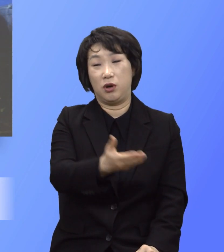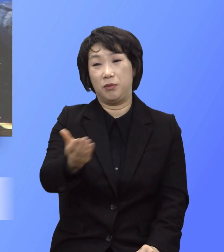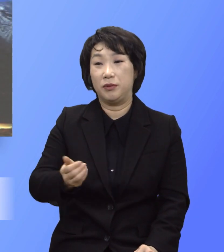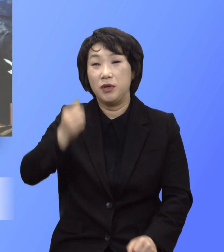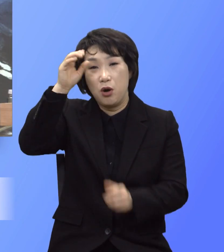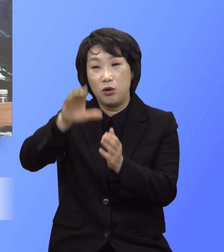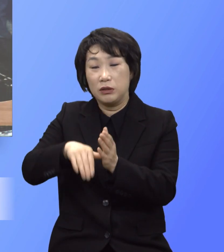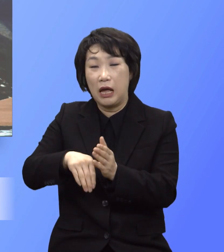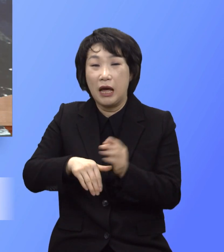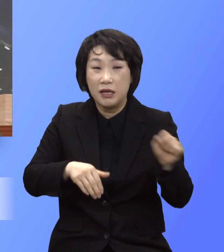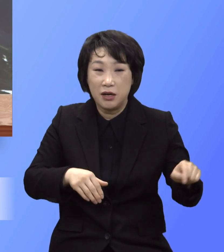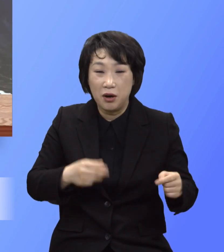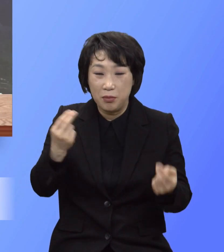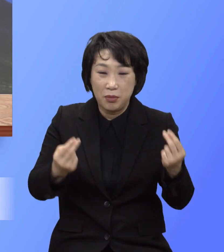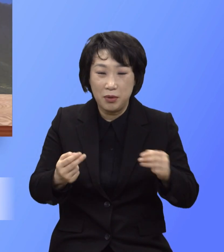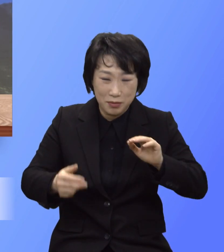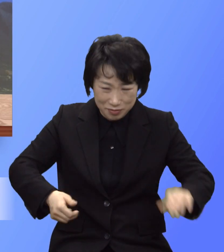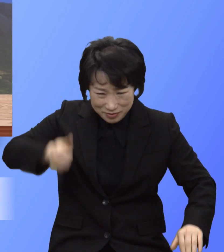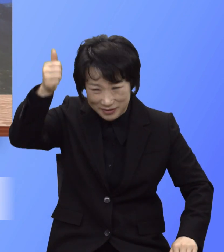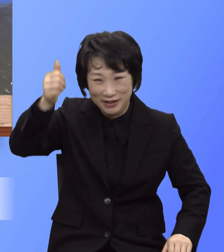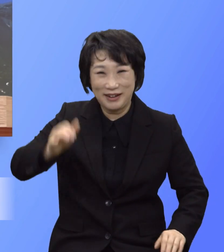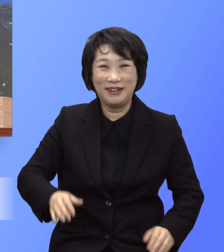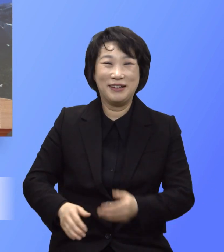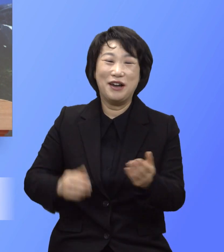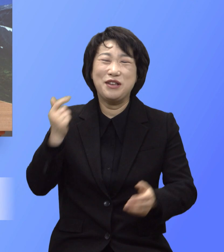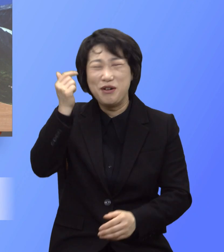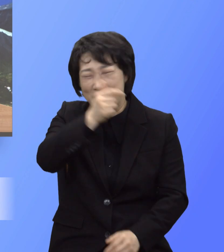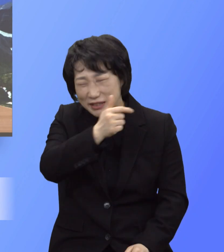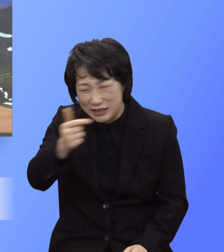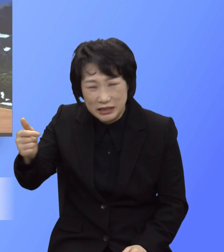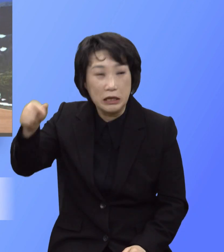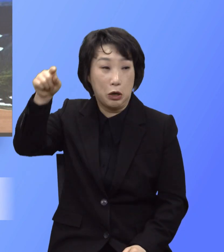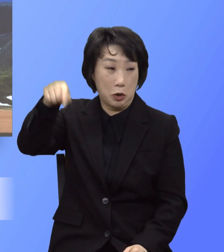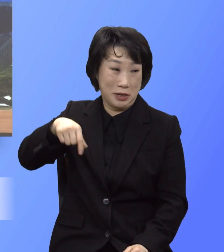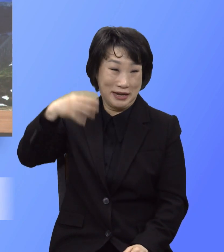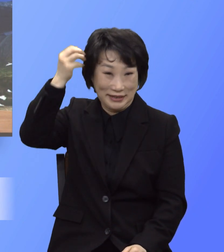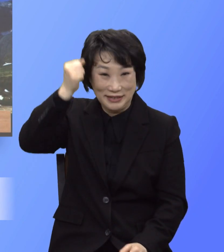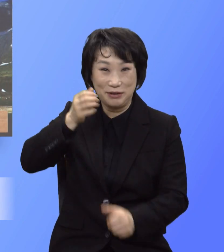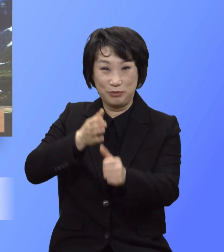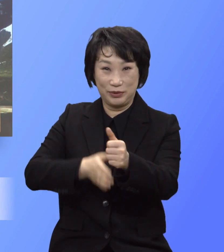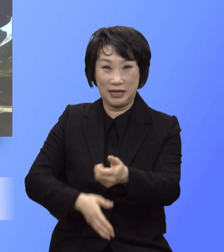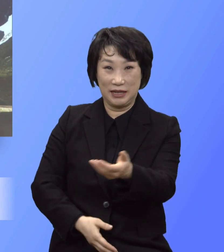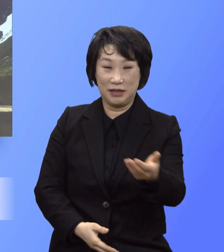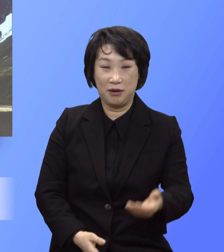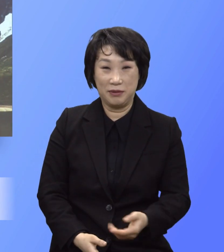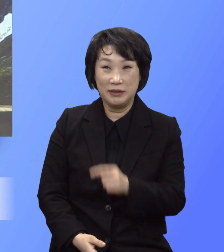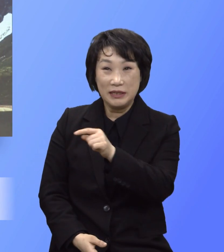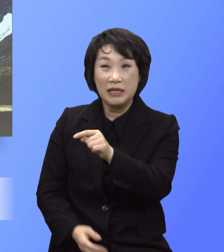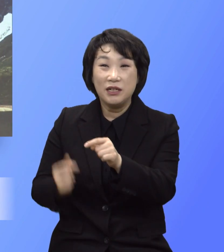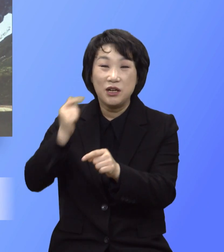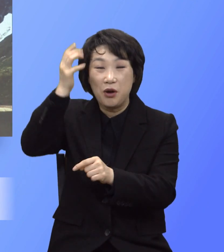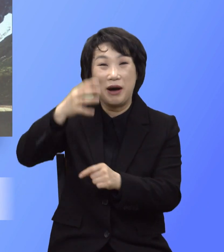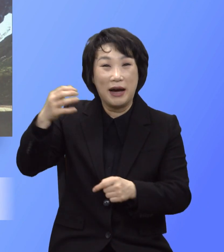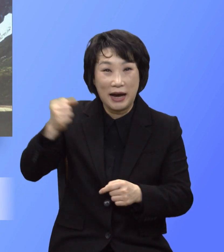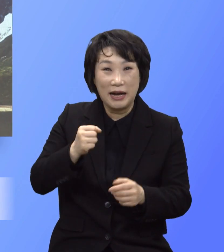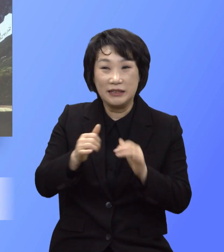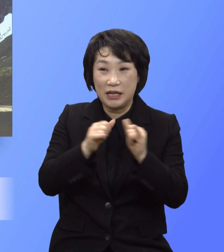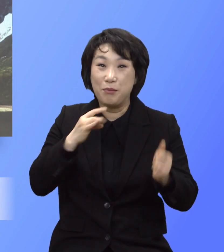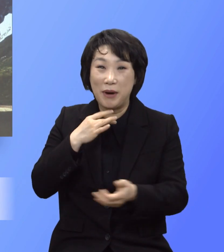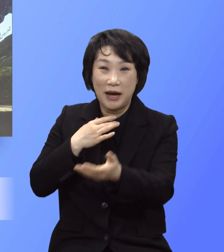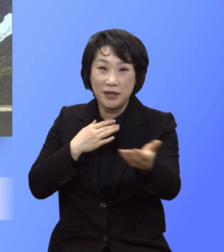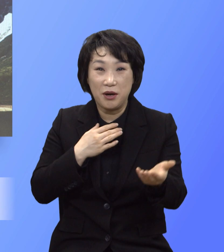때는 그보다 비례하여 엄청난 영광이 있음을 알아야 합니다. 그 영광을 가진